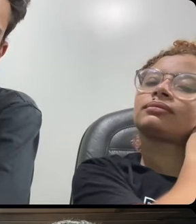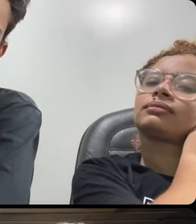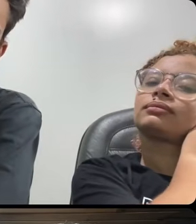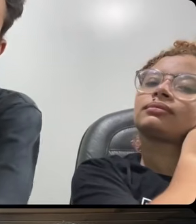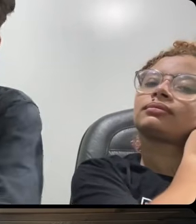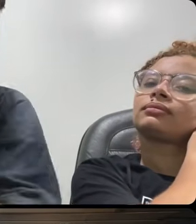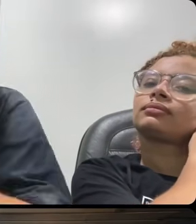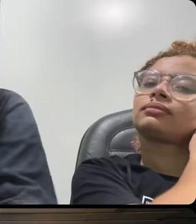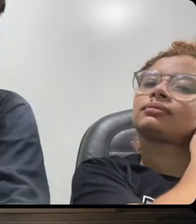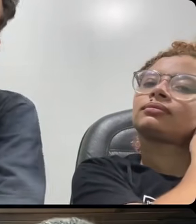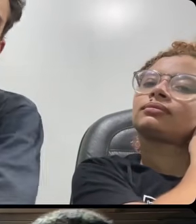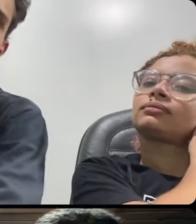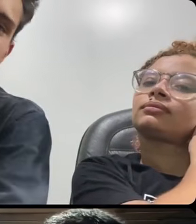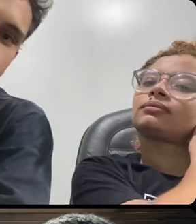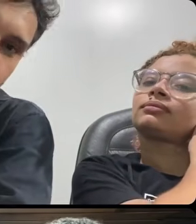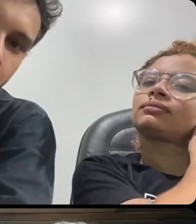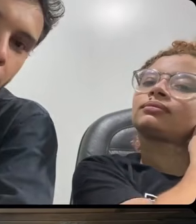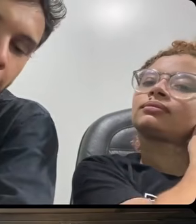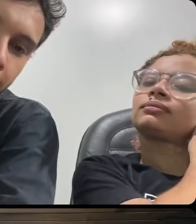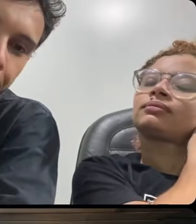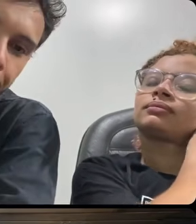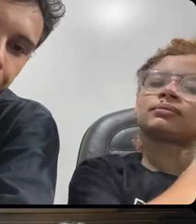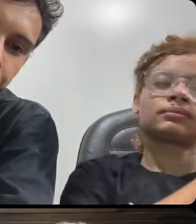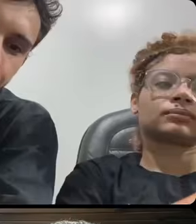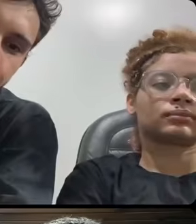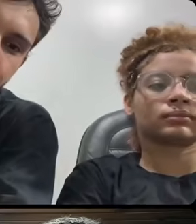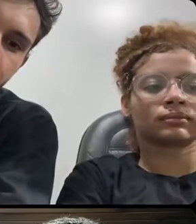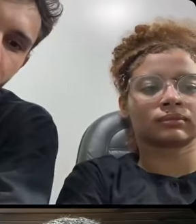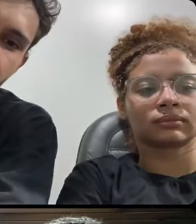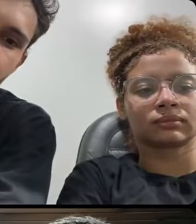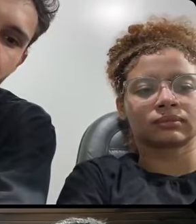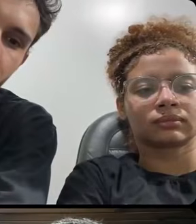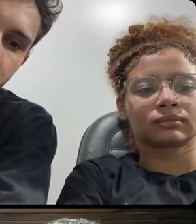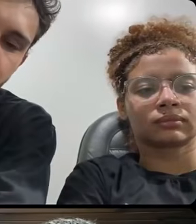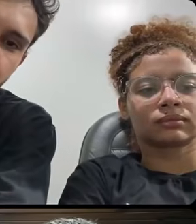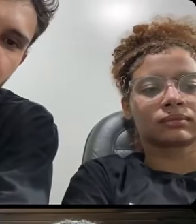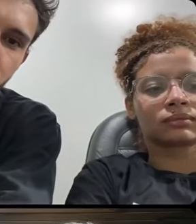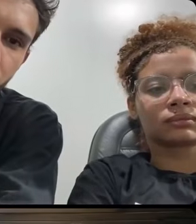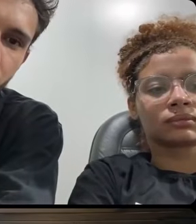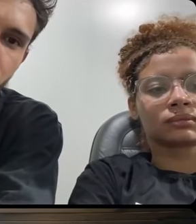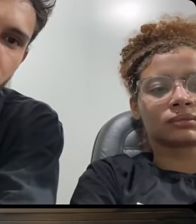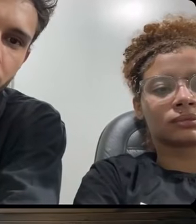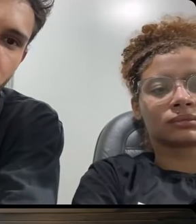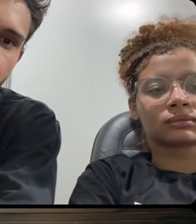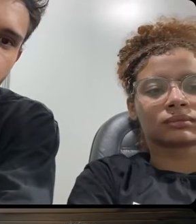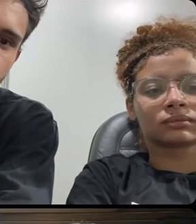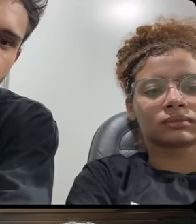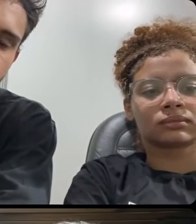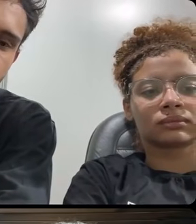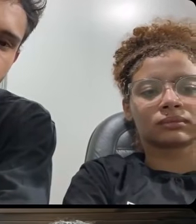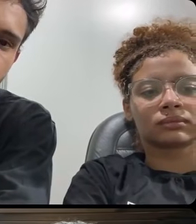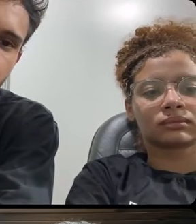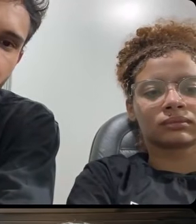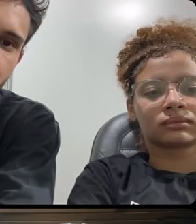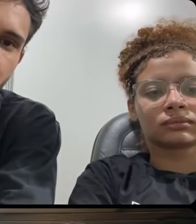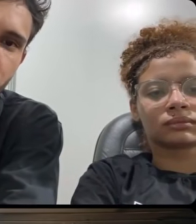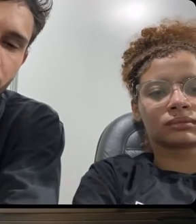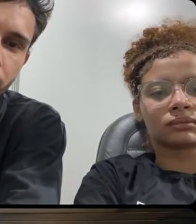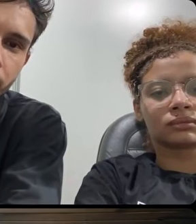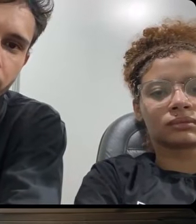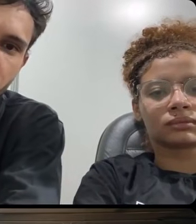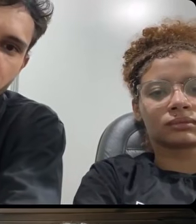E Deus os uniu para um propósito. E nós vamos conhecer um pouco da história deles, né? E quero perguntar para cada